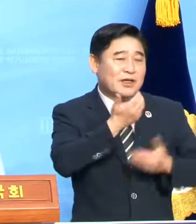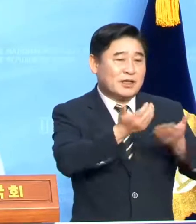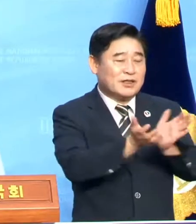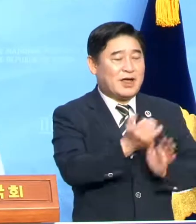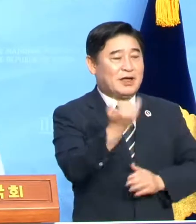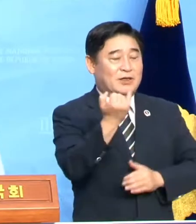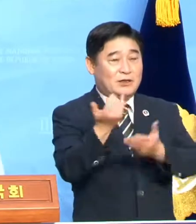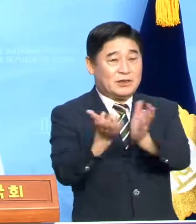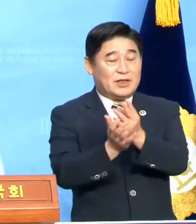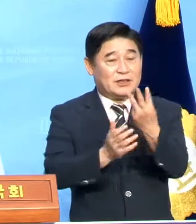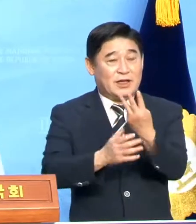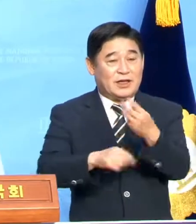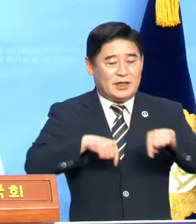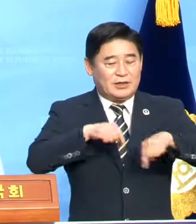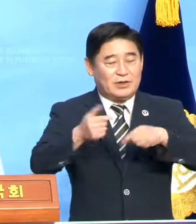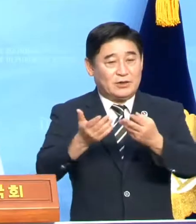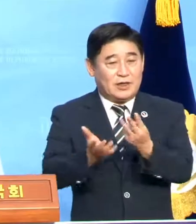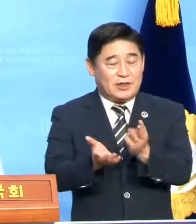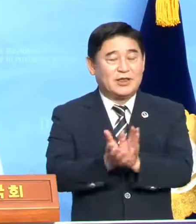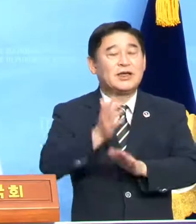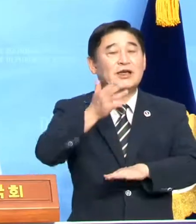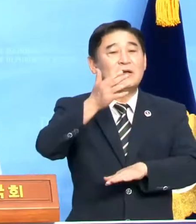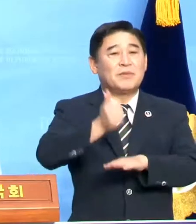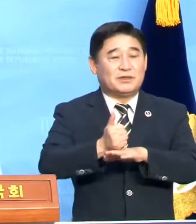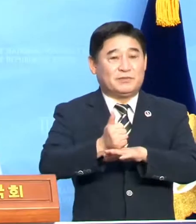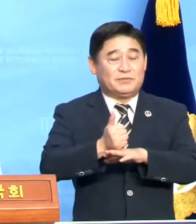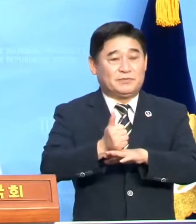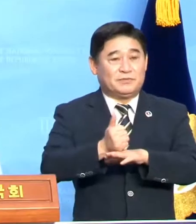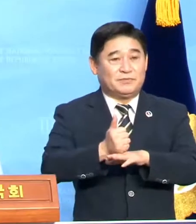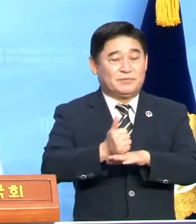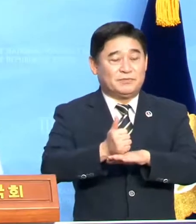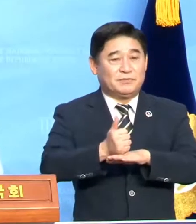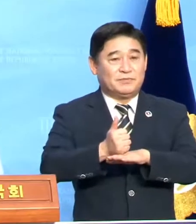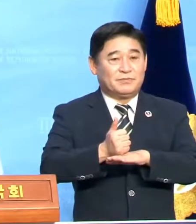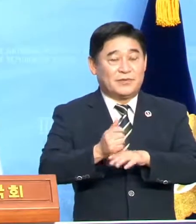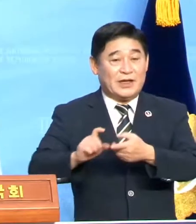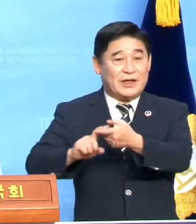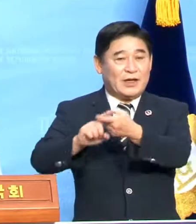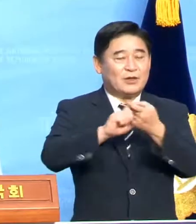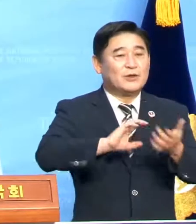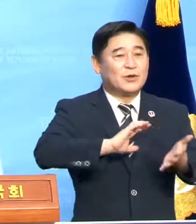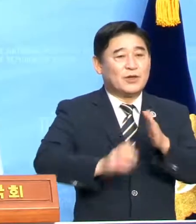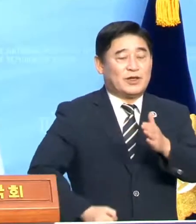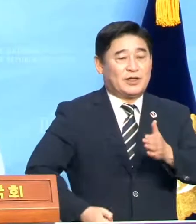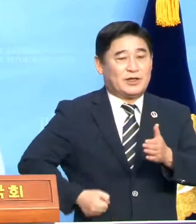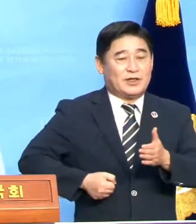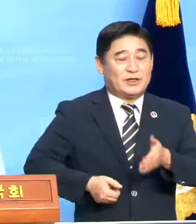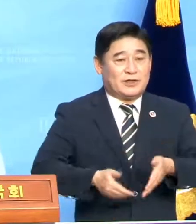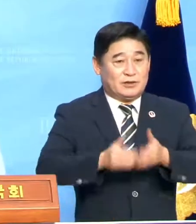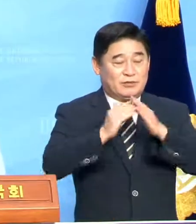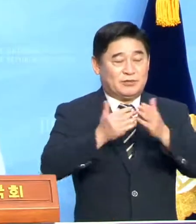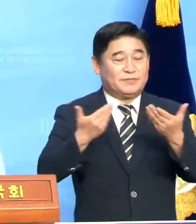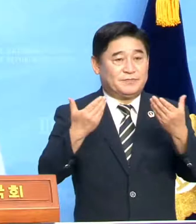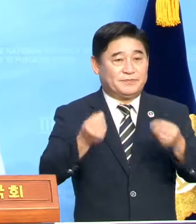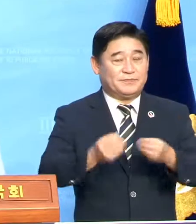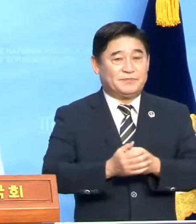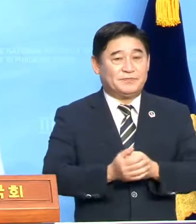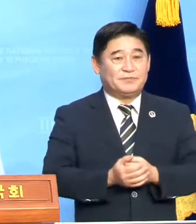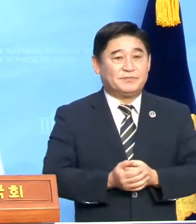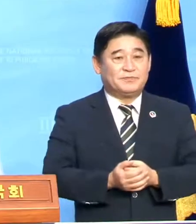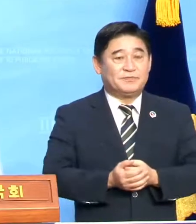여성의 당이 3개 정당이 최종적으로 여성 으 연속해 결성 을 추진하게 되었습니다